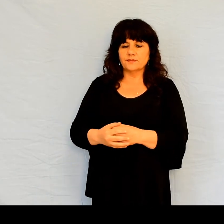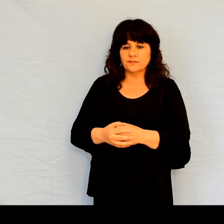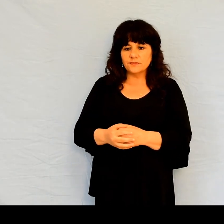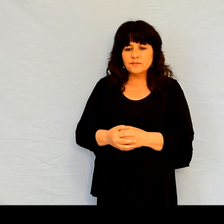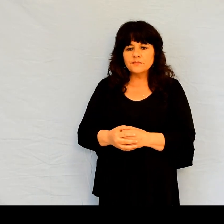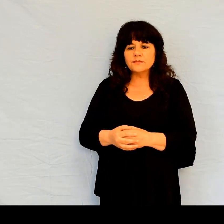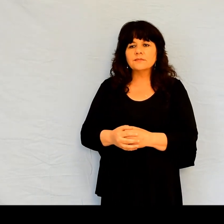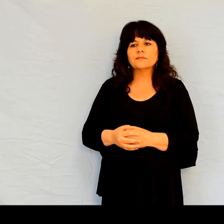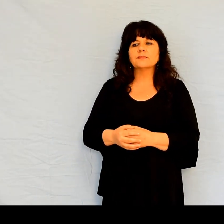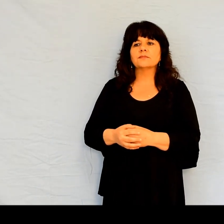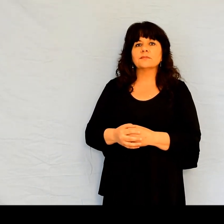Alors que les portes étaient verrouillées,